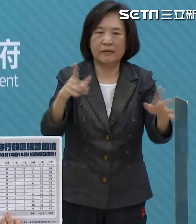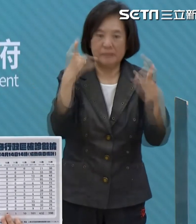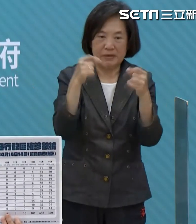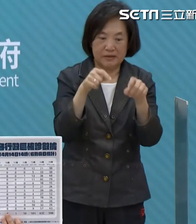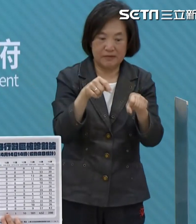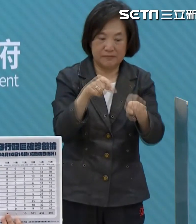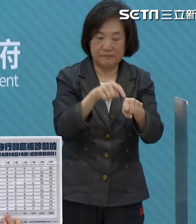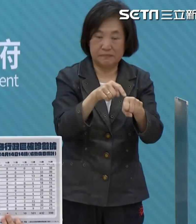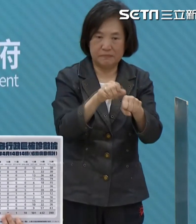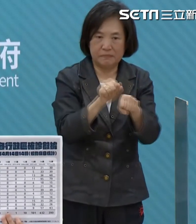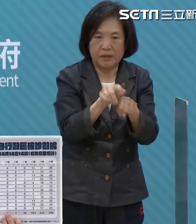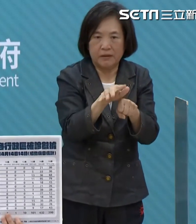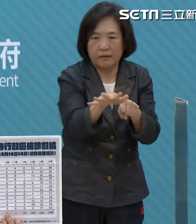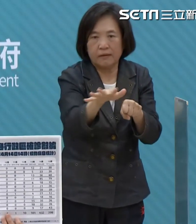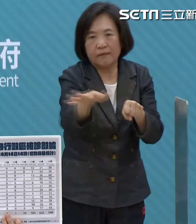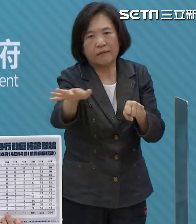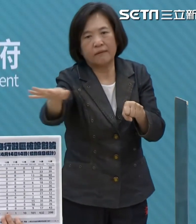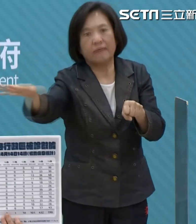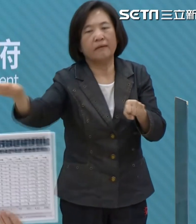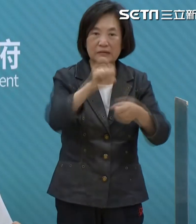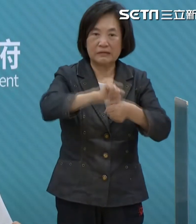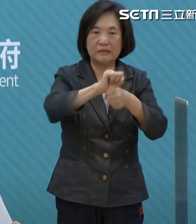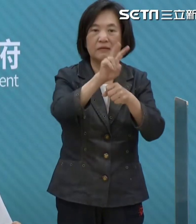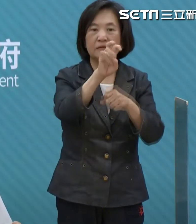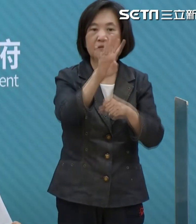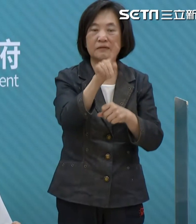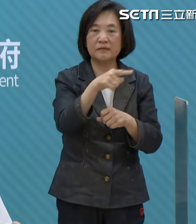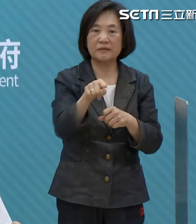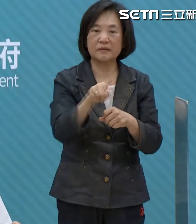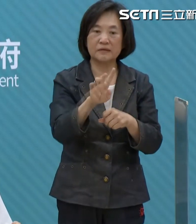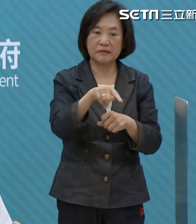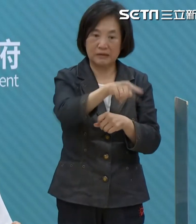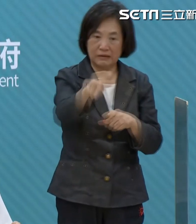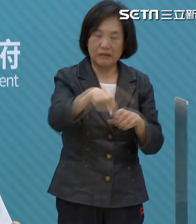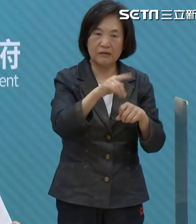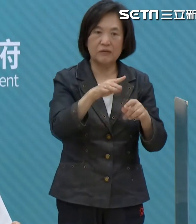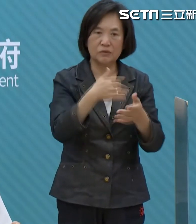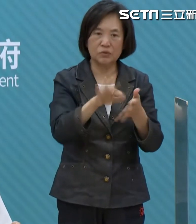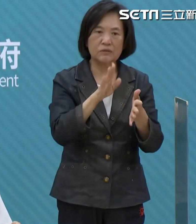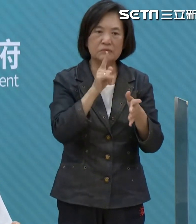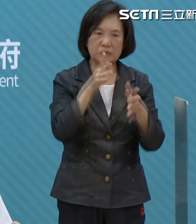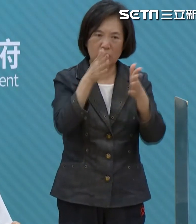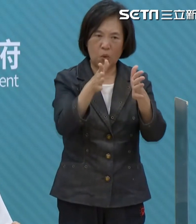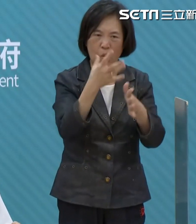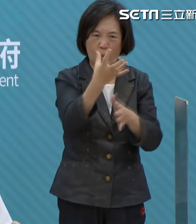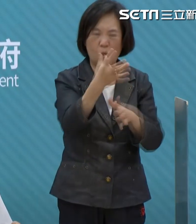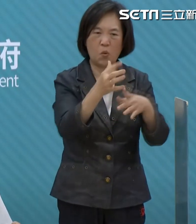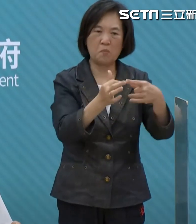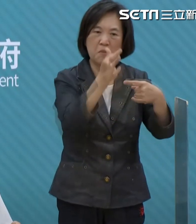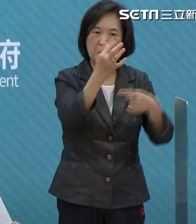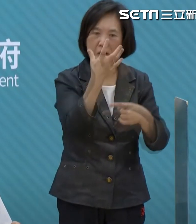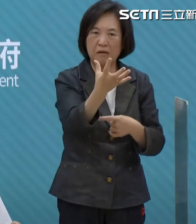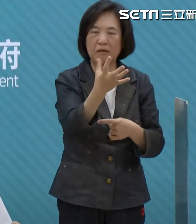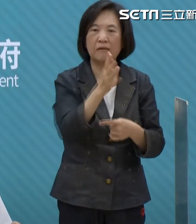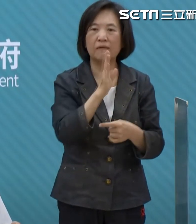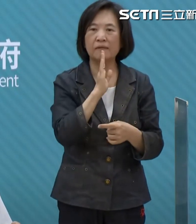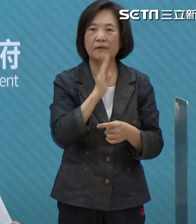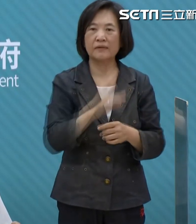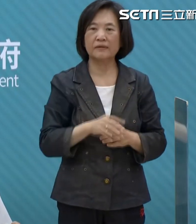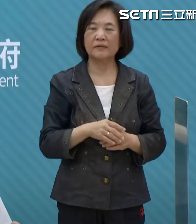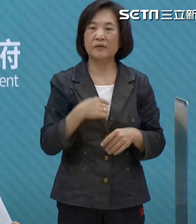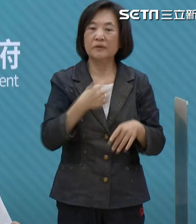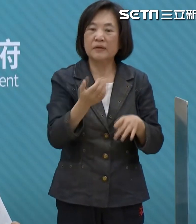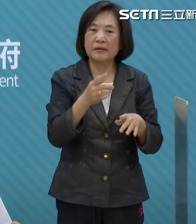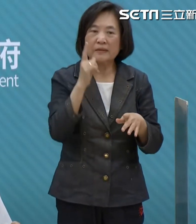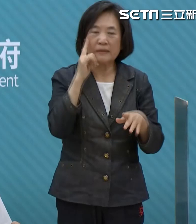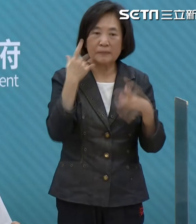个慢慢扩出去。OK， 但中山区还是目前的热区的哈。那但已经我刚才讲过，已